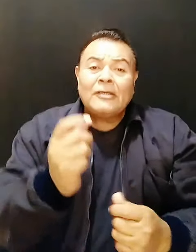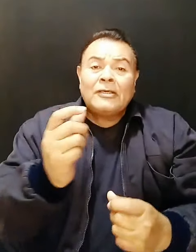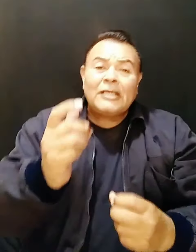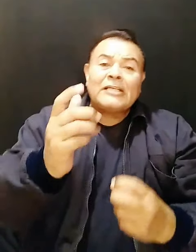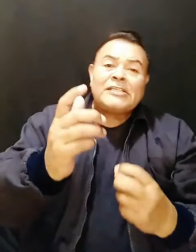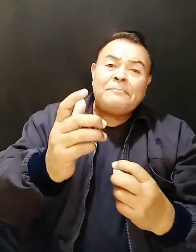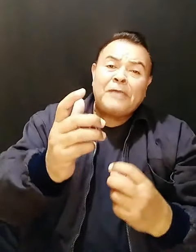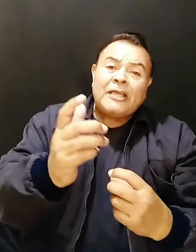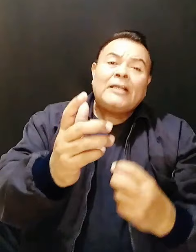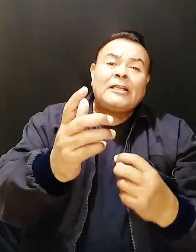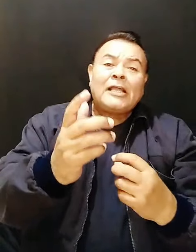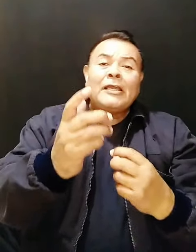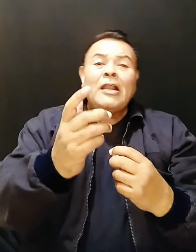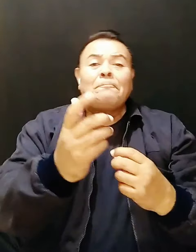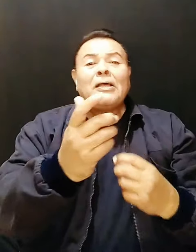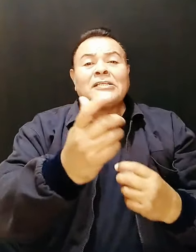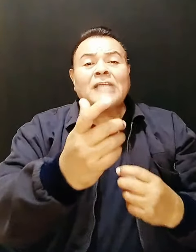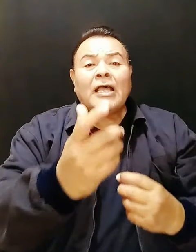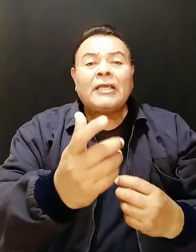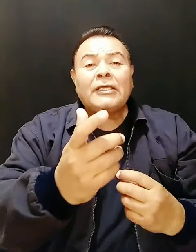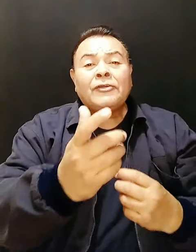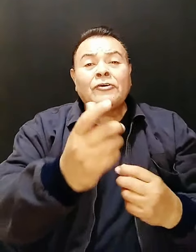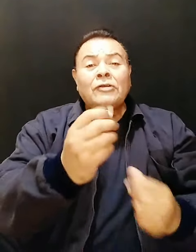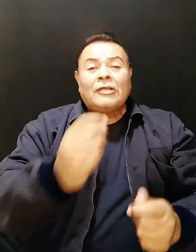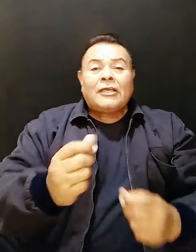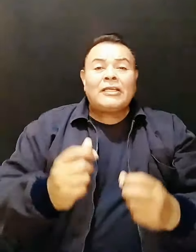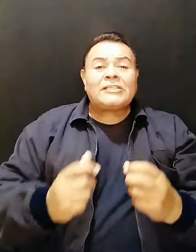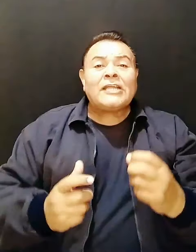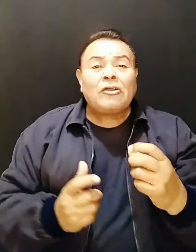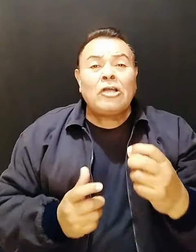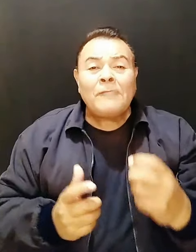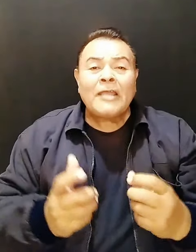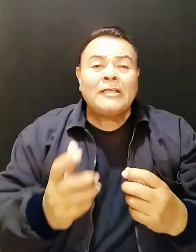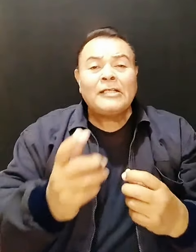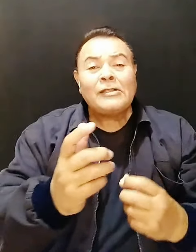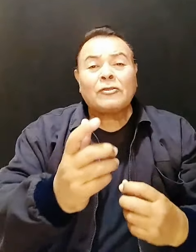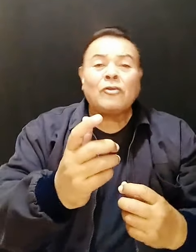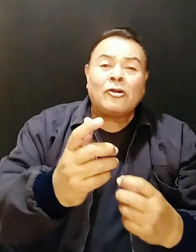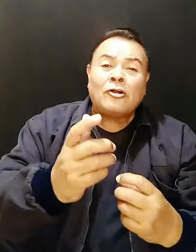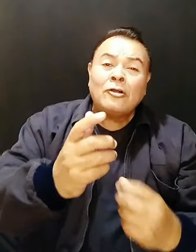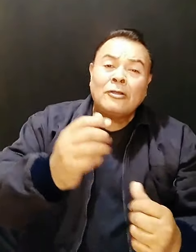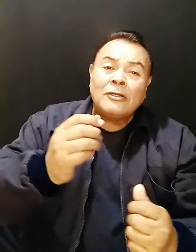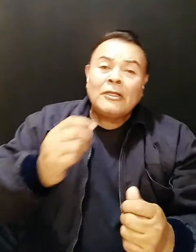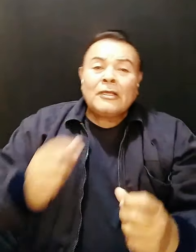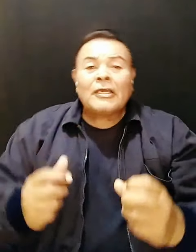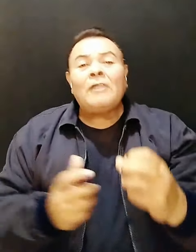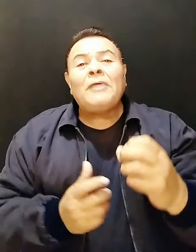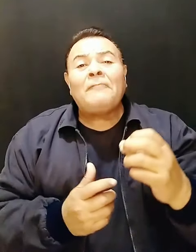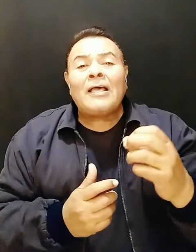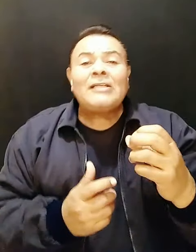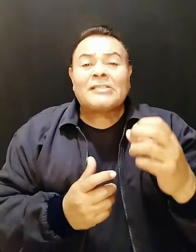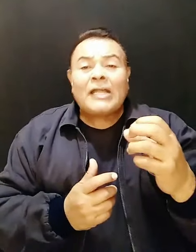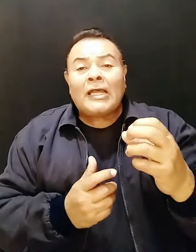que se pierda en el pasado este tormento, que no me basta